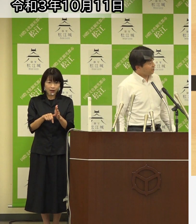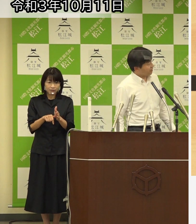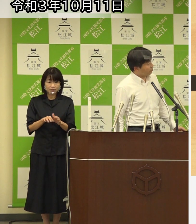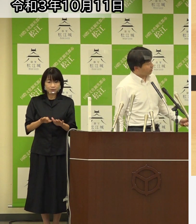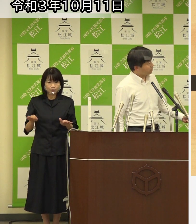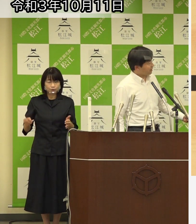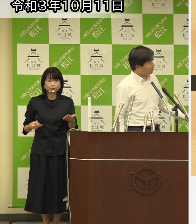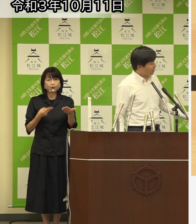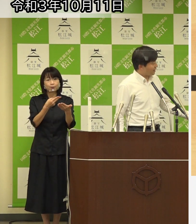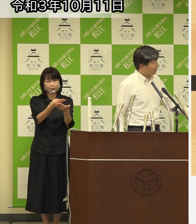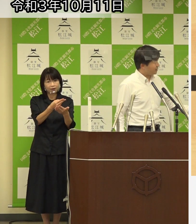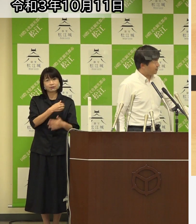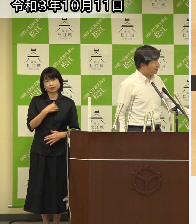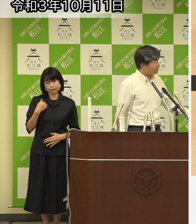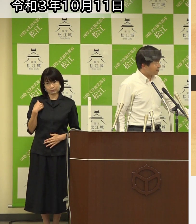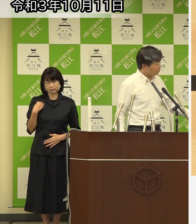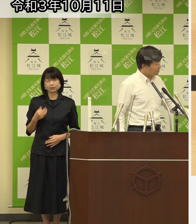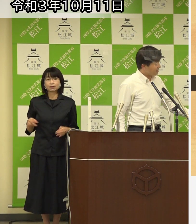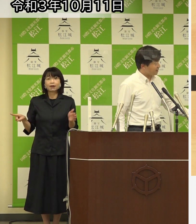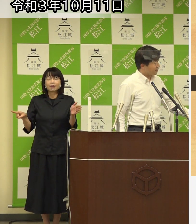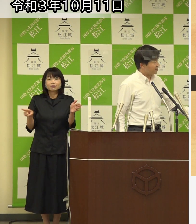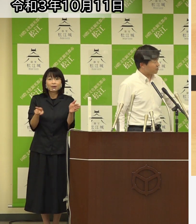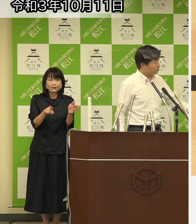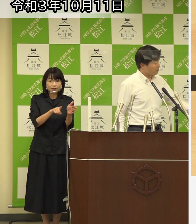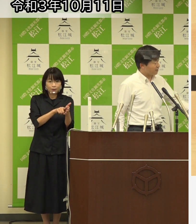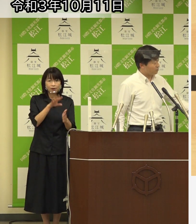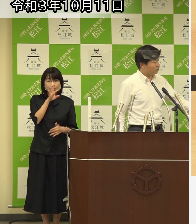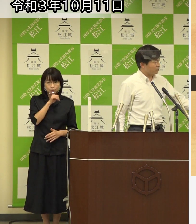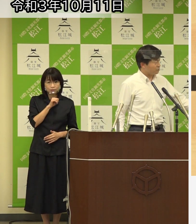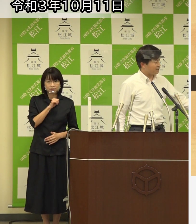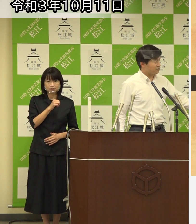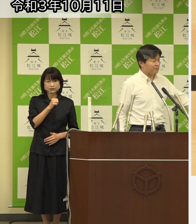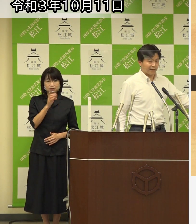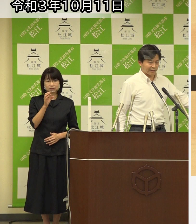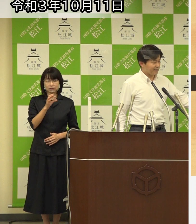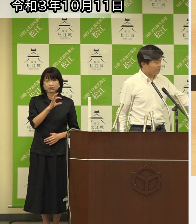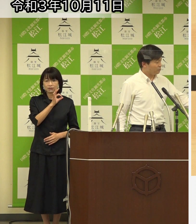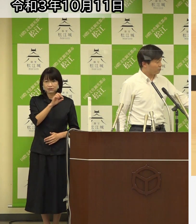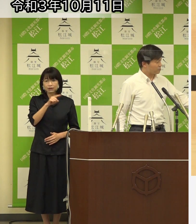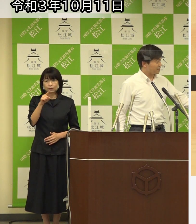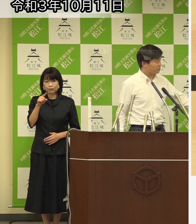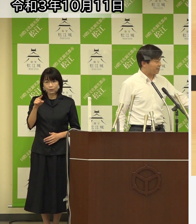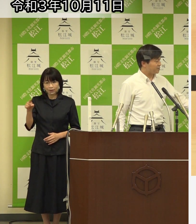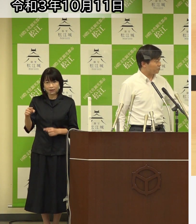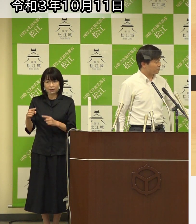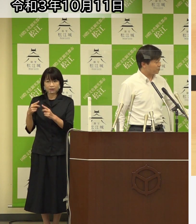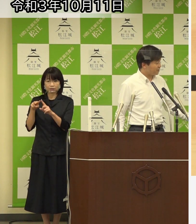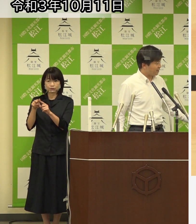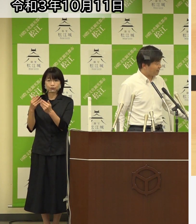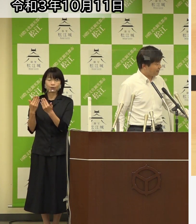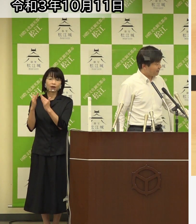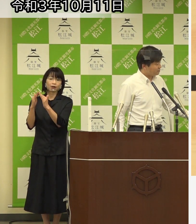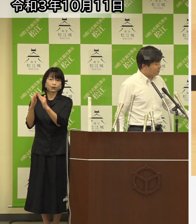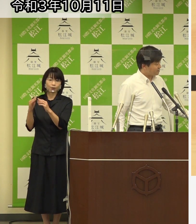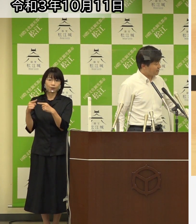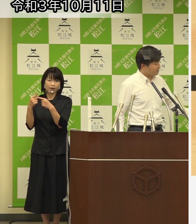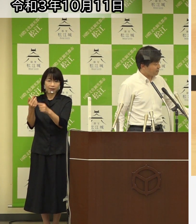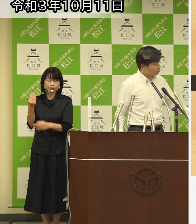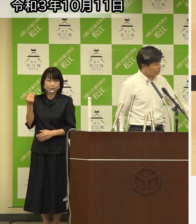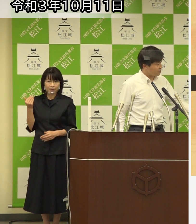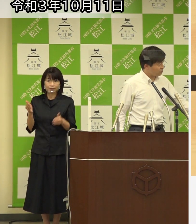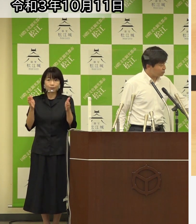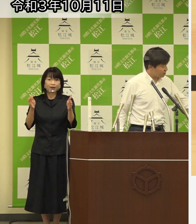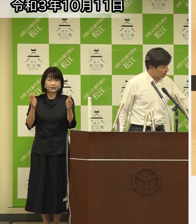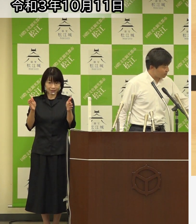ういったときにこれまでは0歳から小学校入学前のお子さんを対象として松江赤